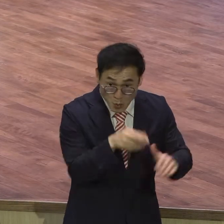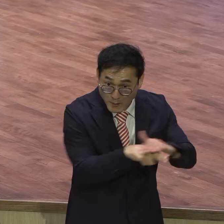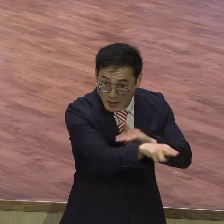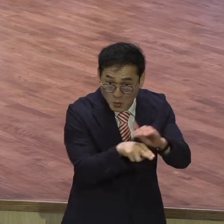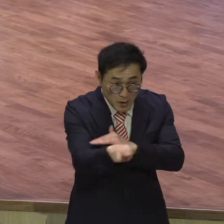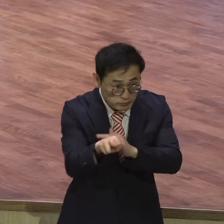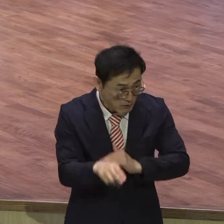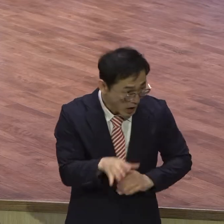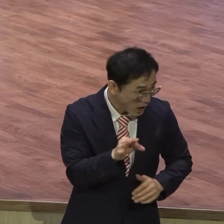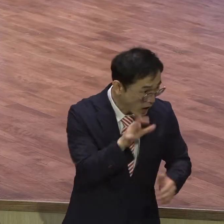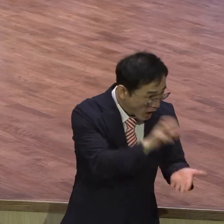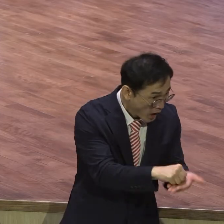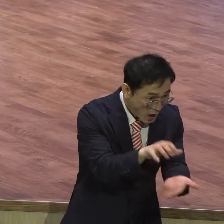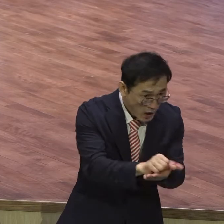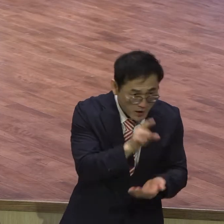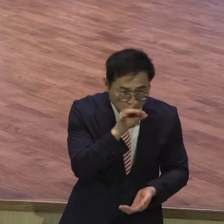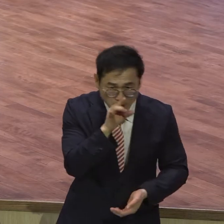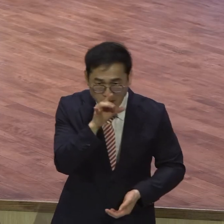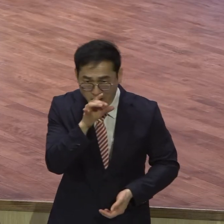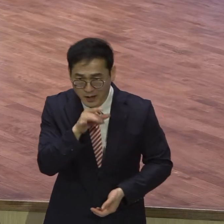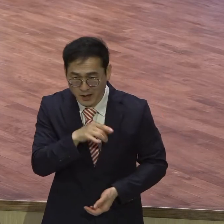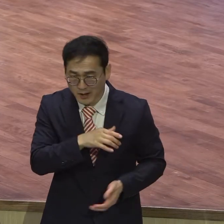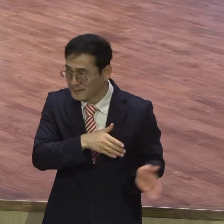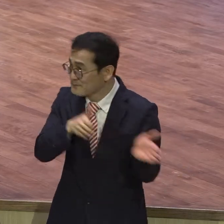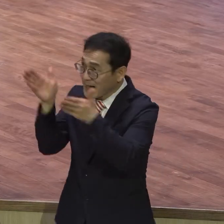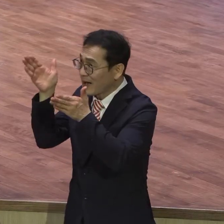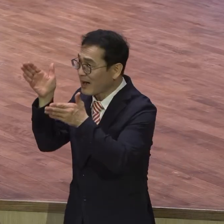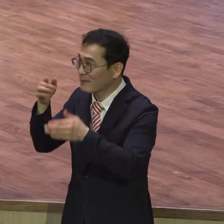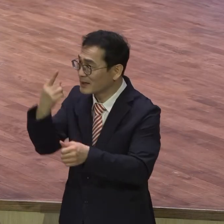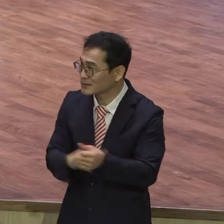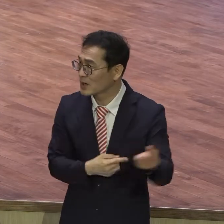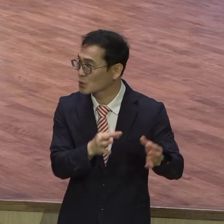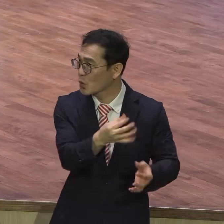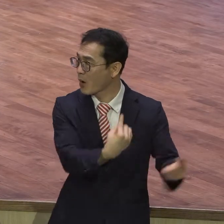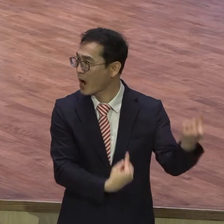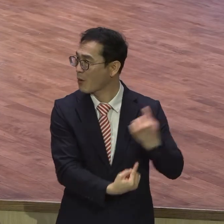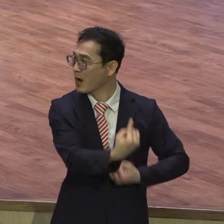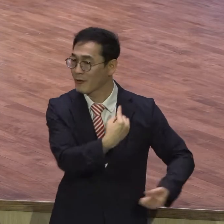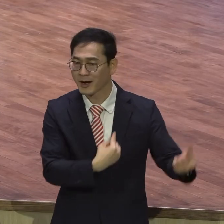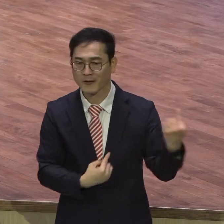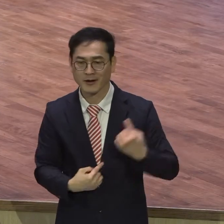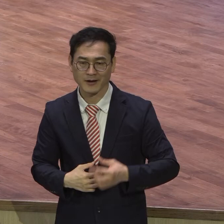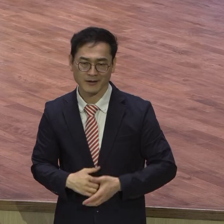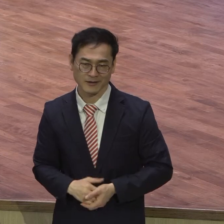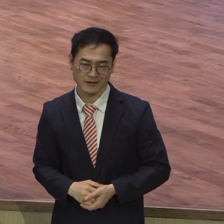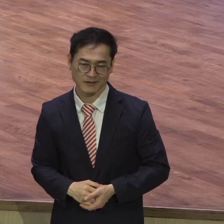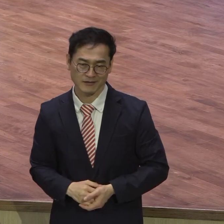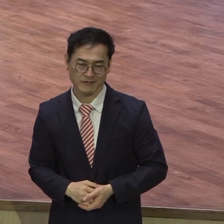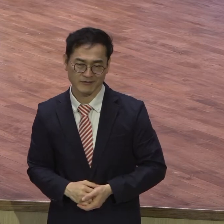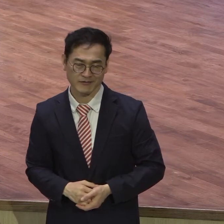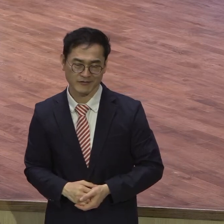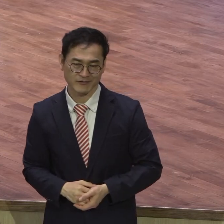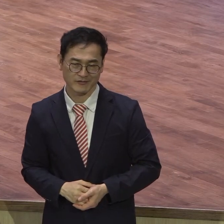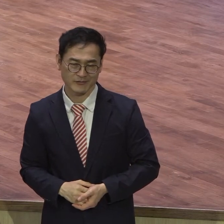바뀐 거예요 그러니까 오늘 빨리 바꾸시기 바랍니다 참 의미 있는 해석이잖아요